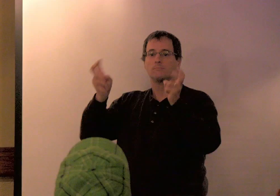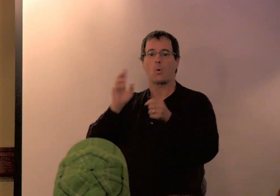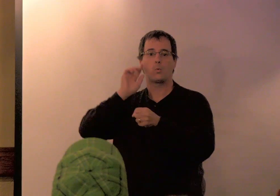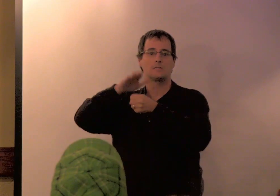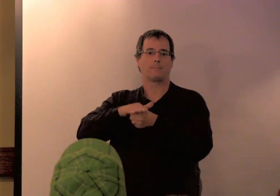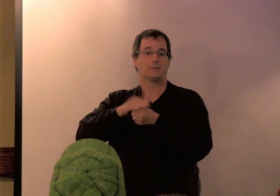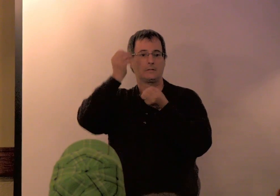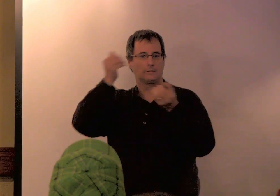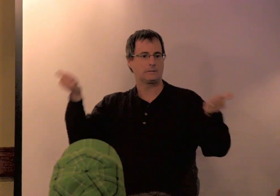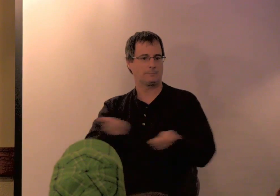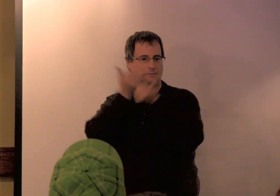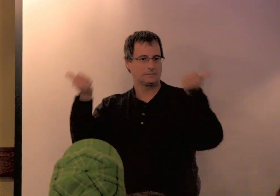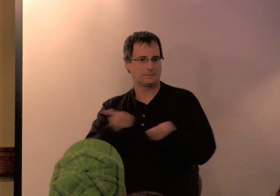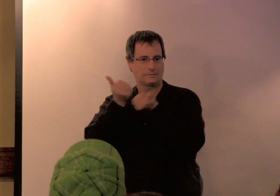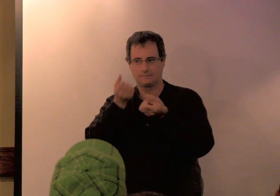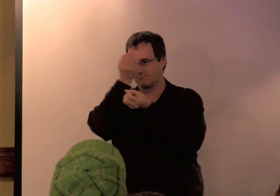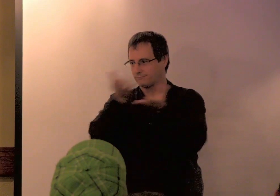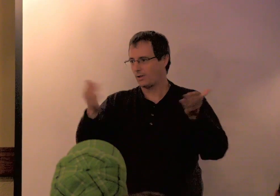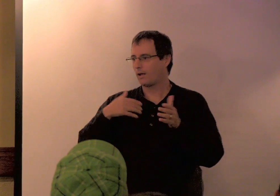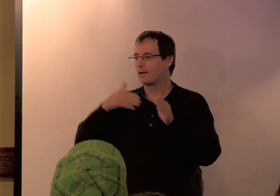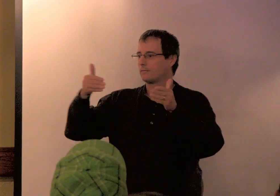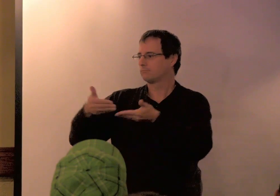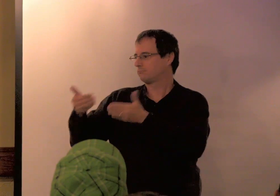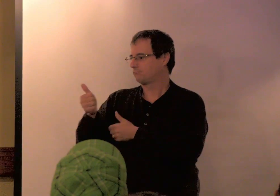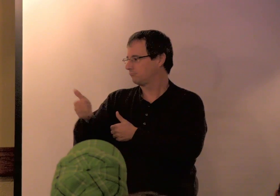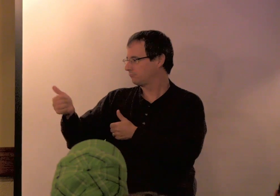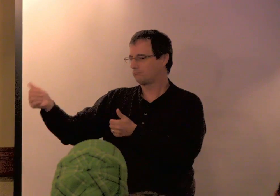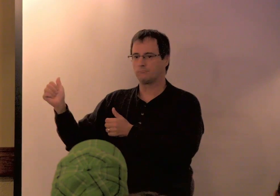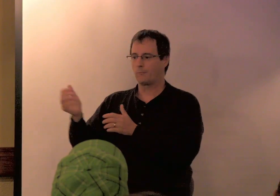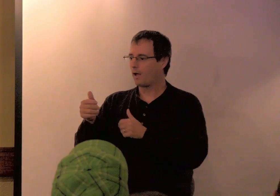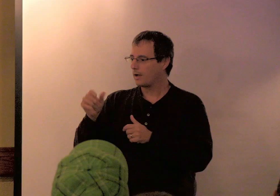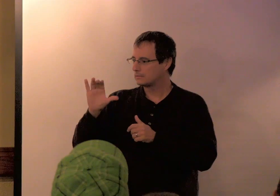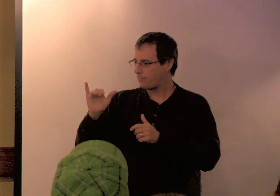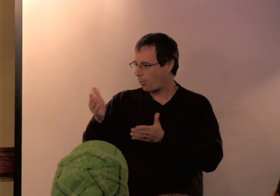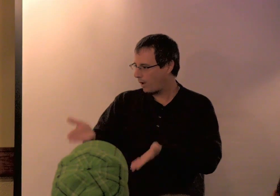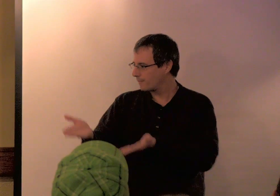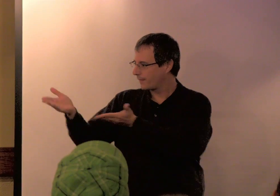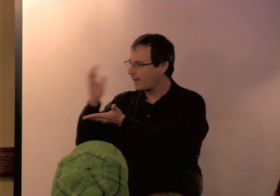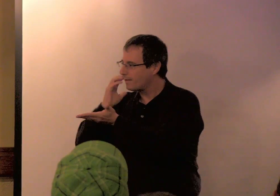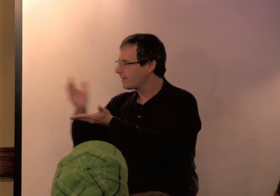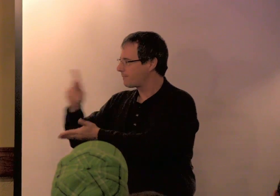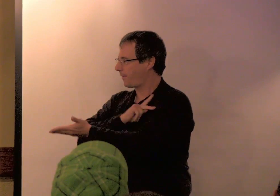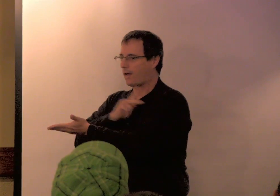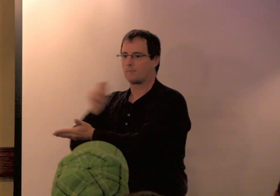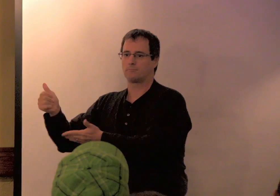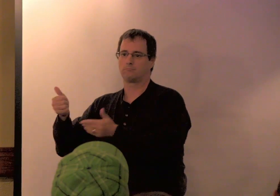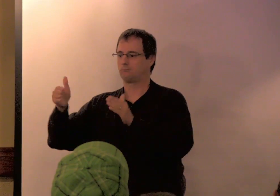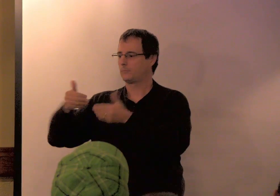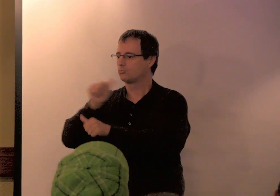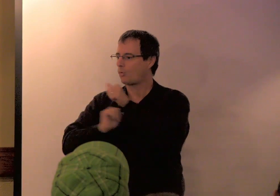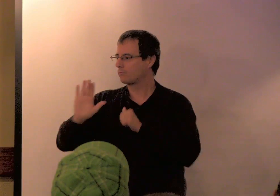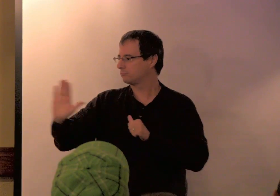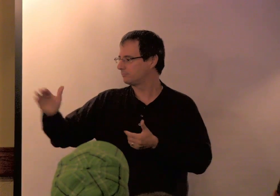Alors, pour vous faire un bref résumé, on a beaucoup d'informations à vous donner sur l'autisme. Je vais laisser Cynthia Benoit, Annick